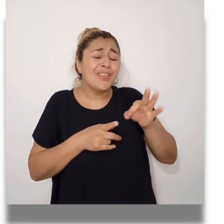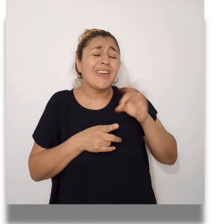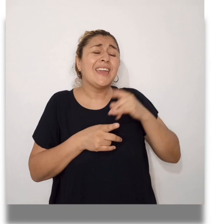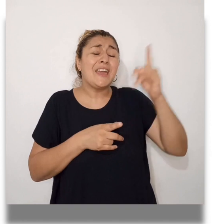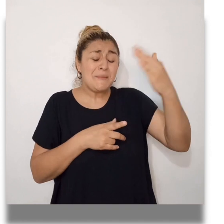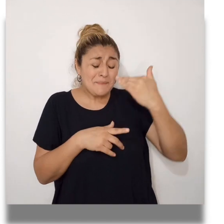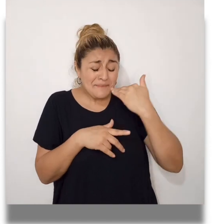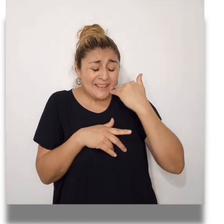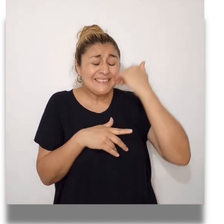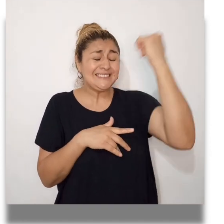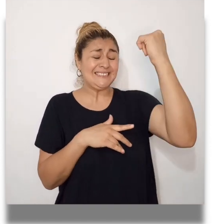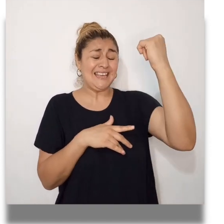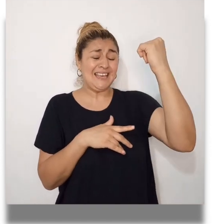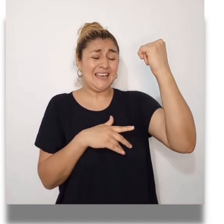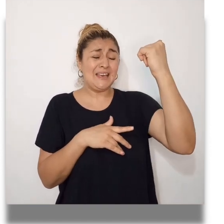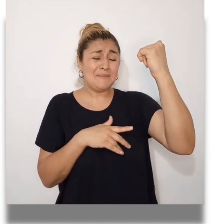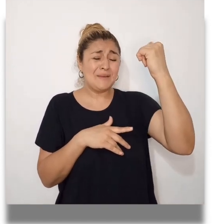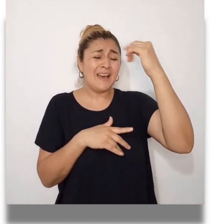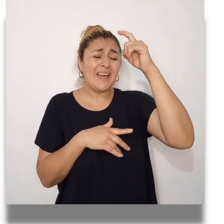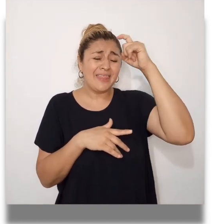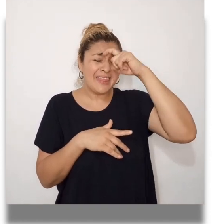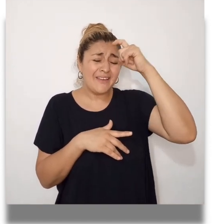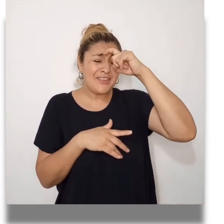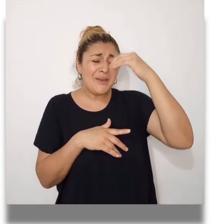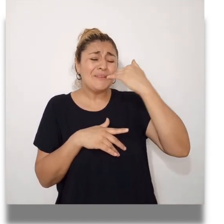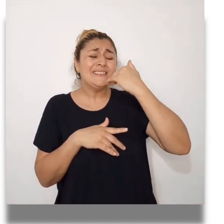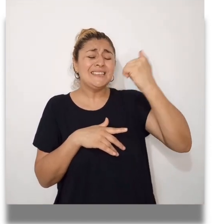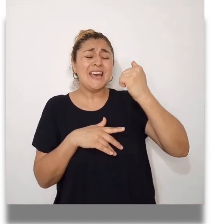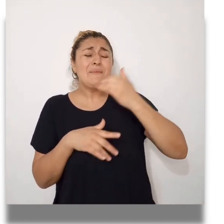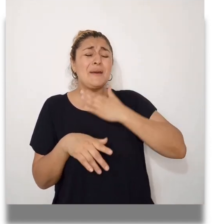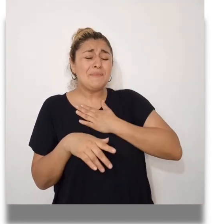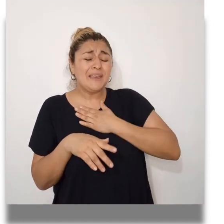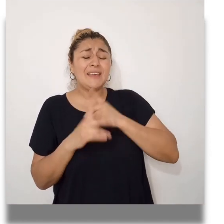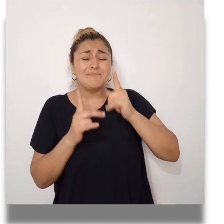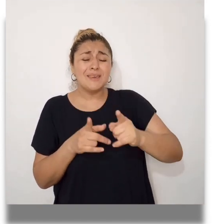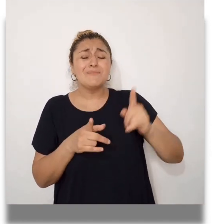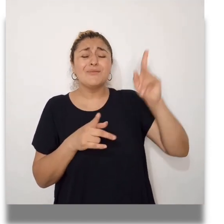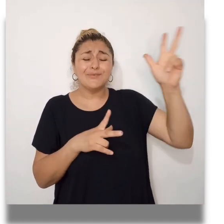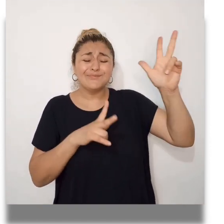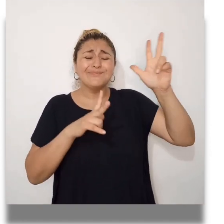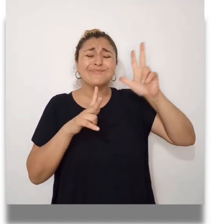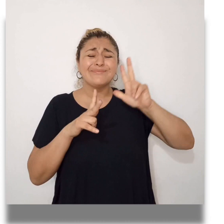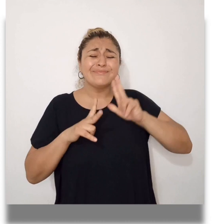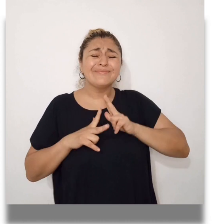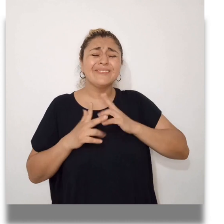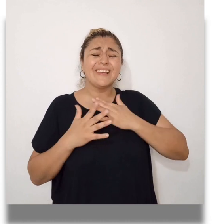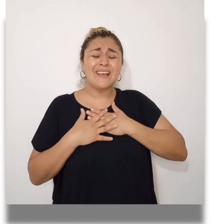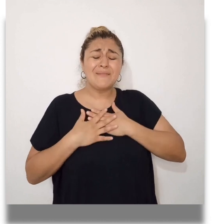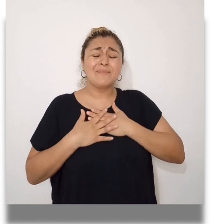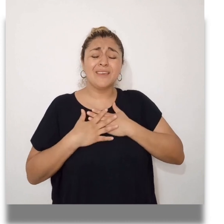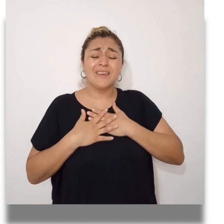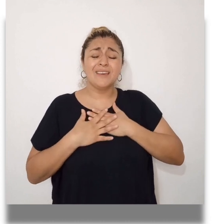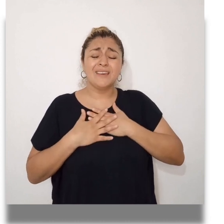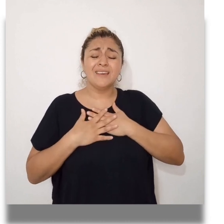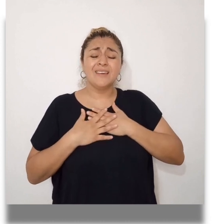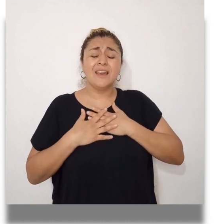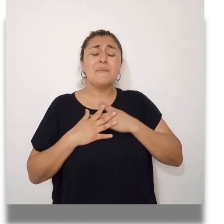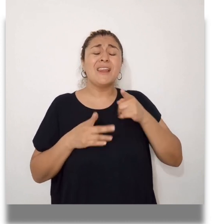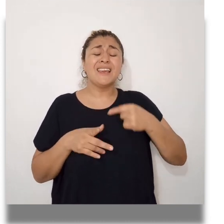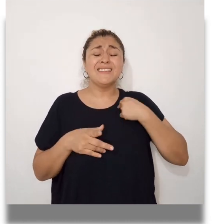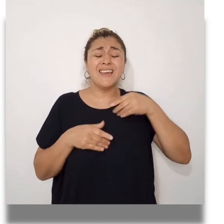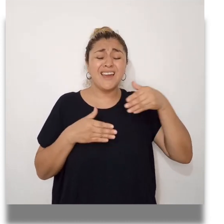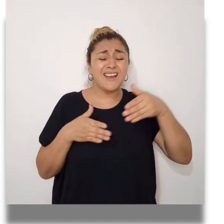ta voix qui nous appelle. Tu voz nos llama. À quitter la simplicité. A dejar la